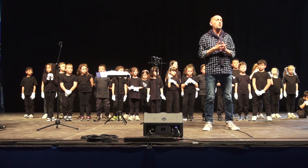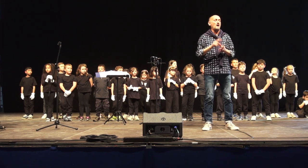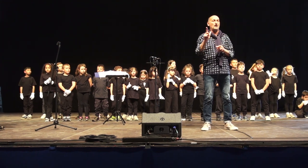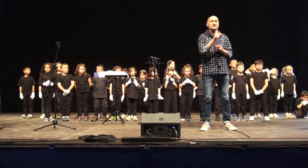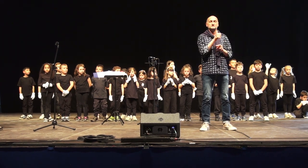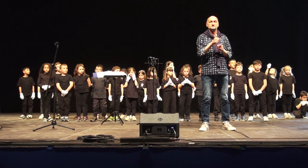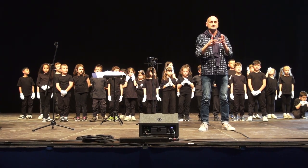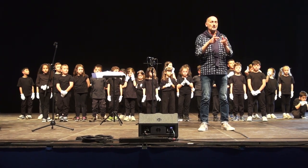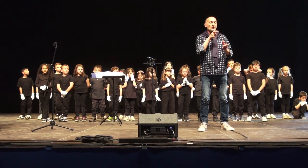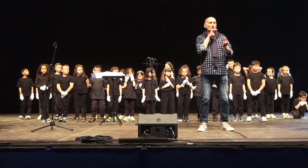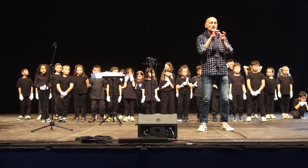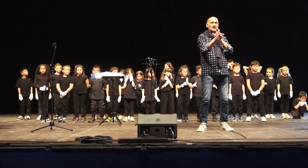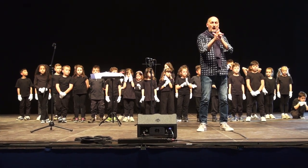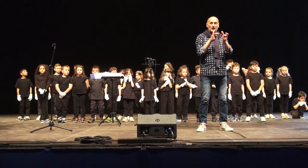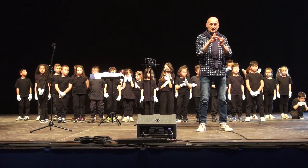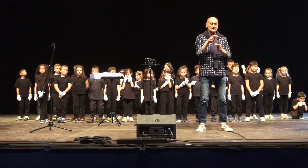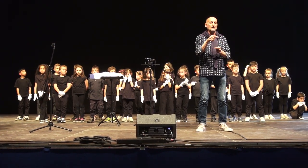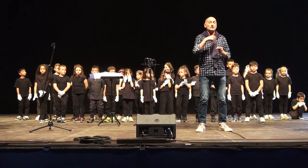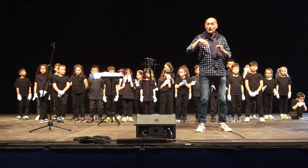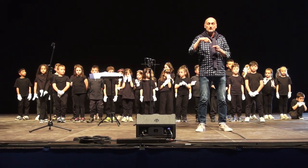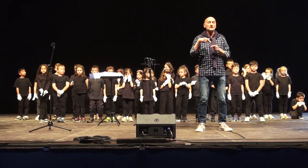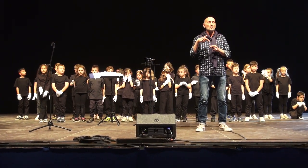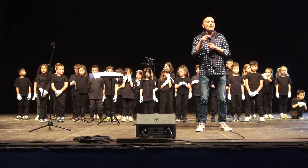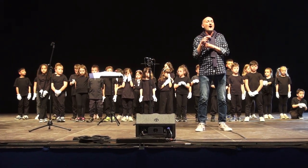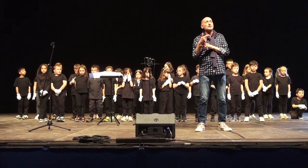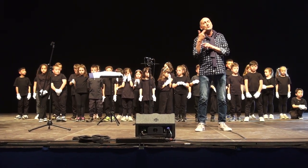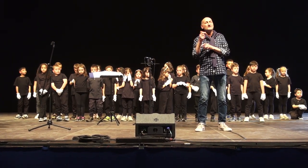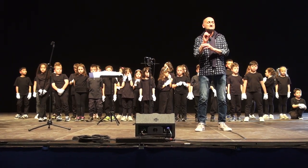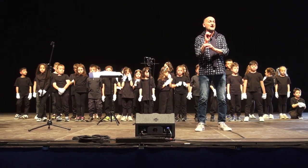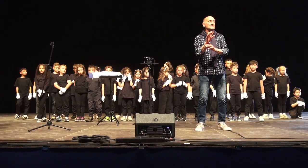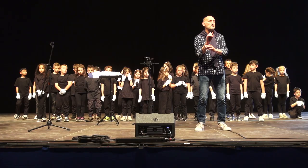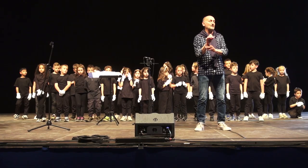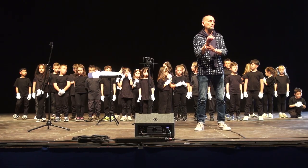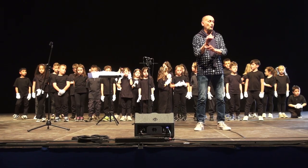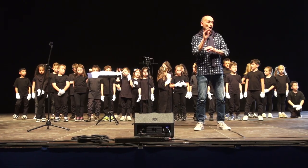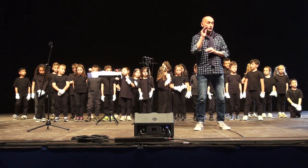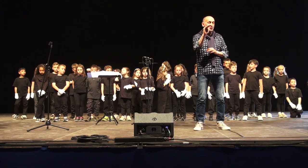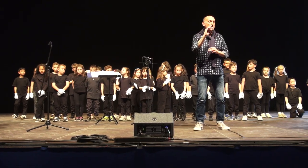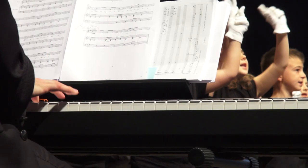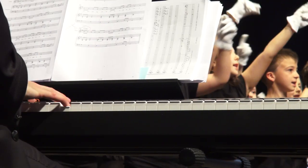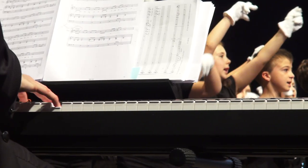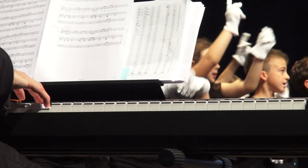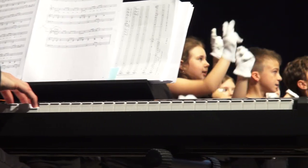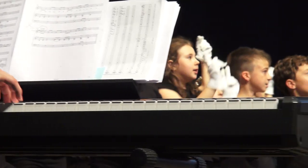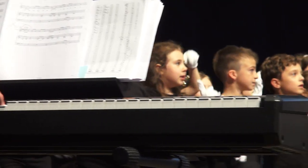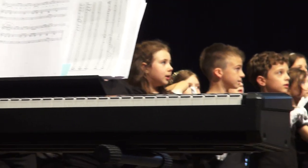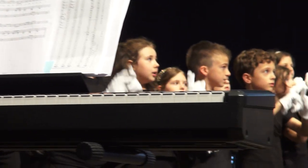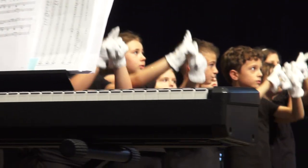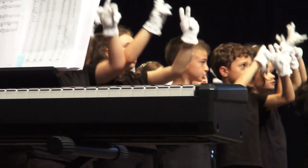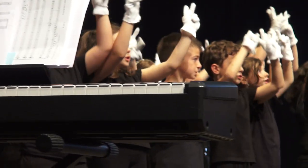consapevoli di quello che è la cultura sorda e la lingua dei segni, che è una vera e propria lingua. Attraverso la musica vengono